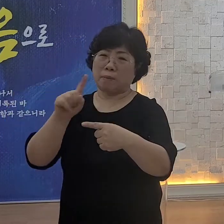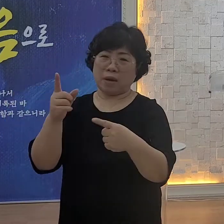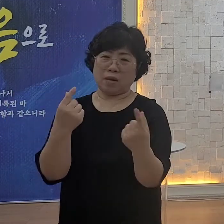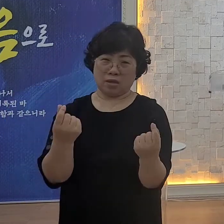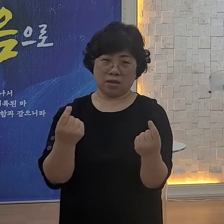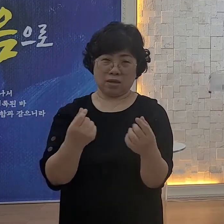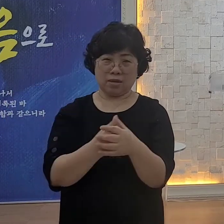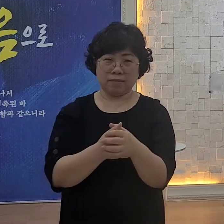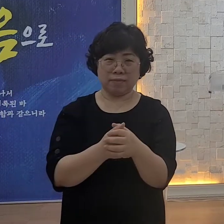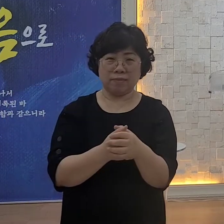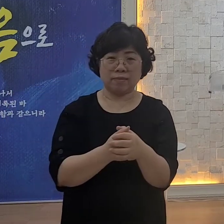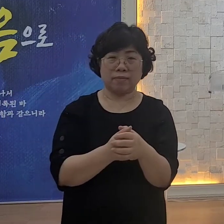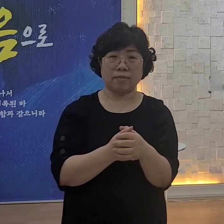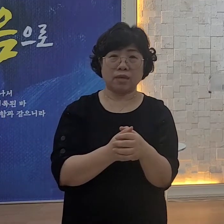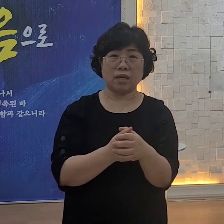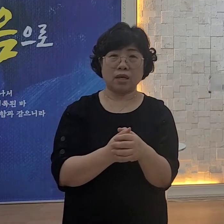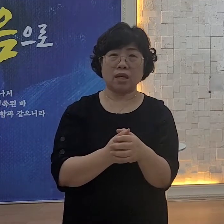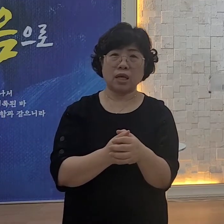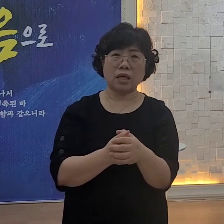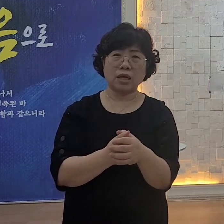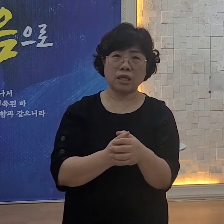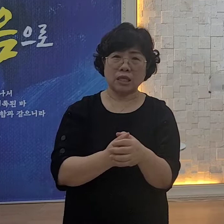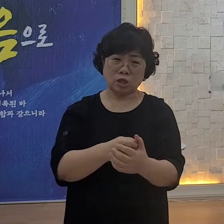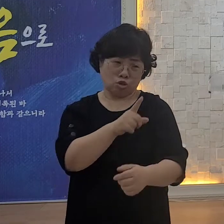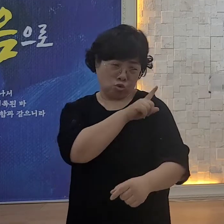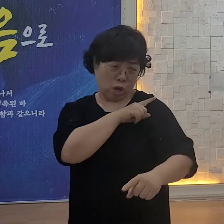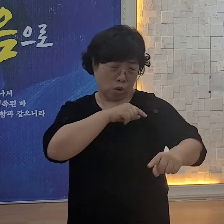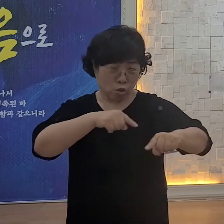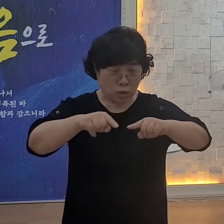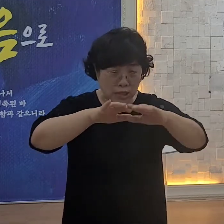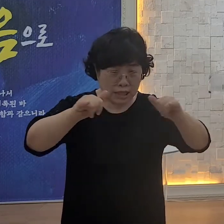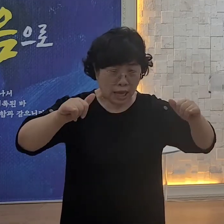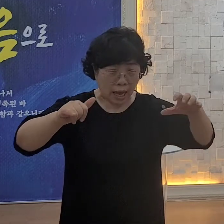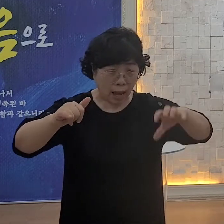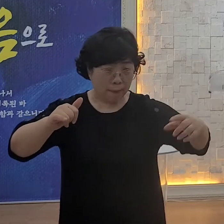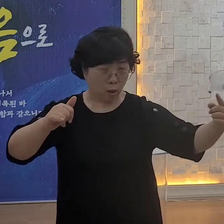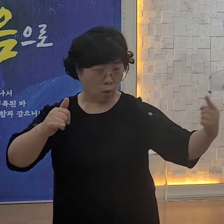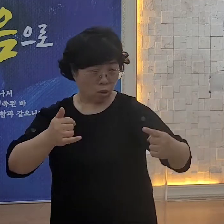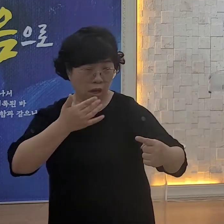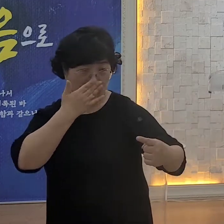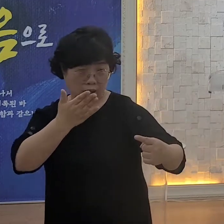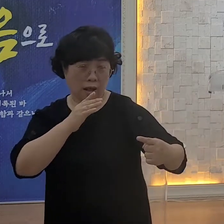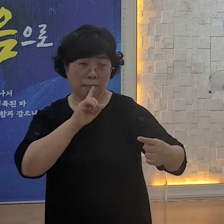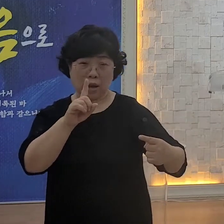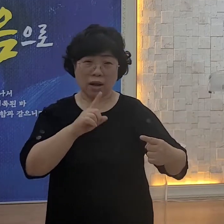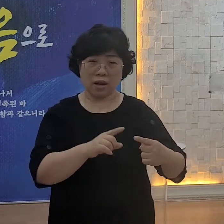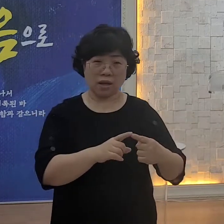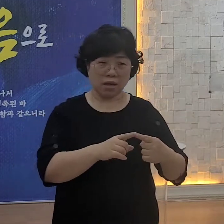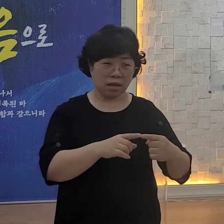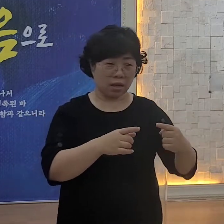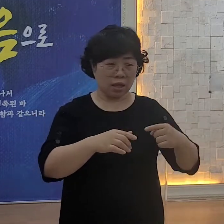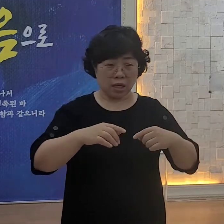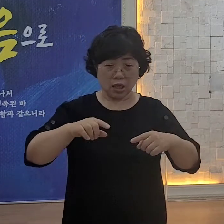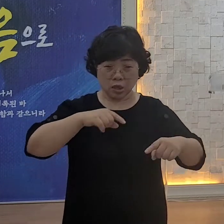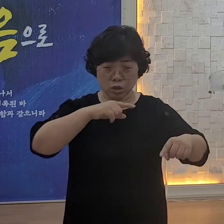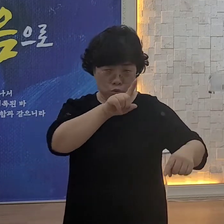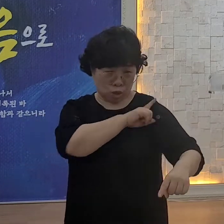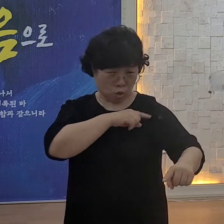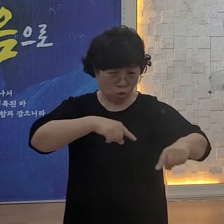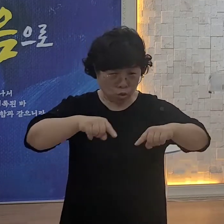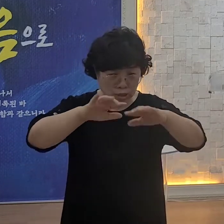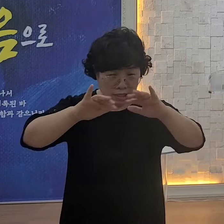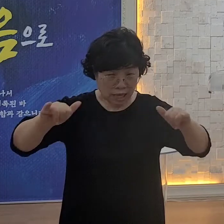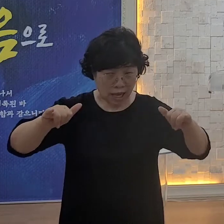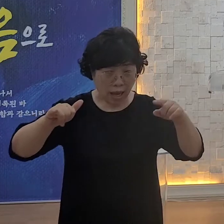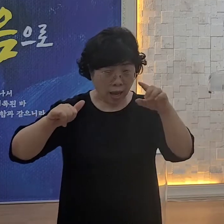최고의 통치자에게 가까이 갈 수 있는 그런 기회를 얻게 되었다. 그분 앞에 내가 내 얼굴을 보이고 소개할 수 있는 기회를 얻게 되었다. 이런